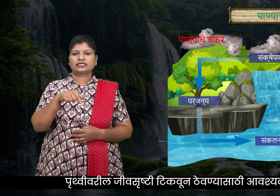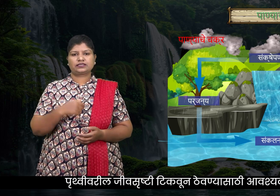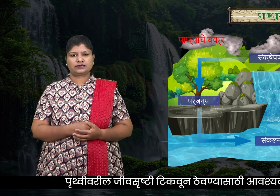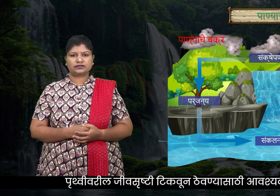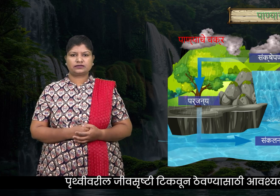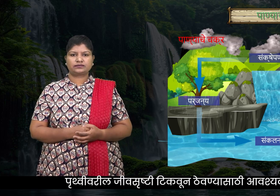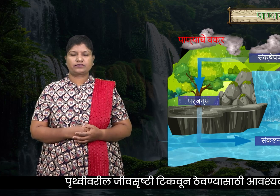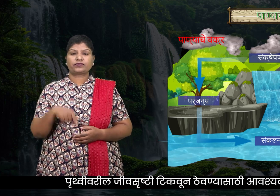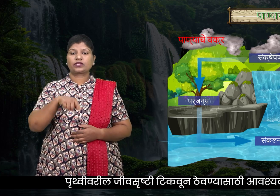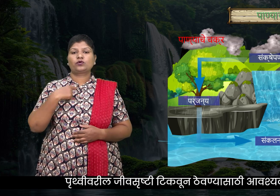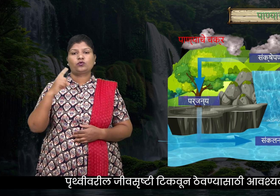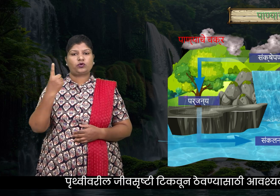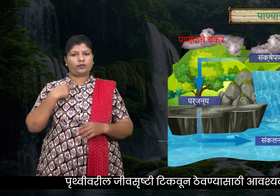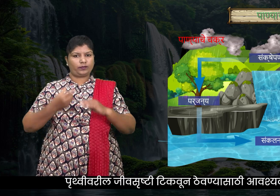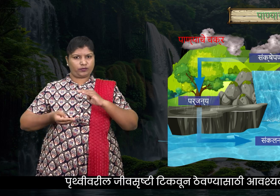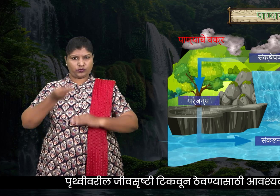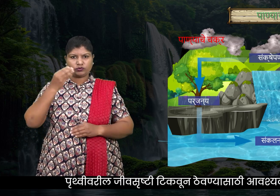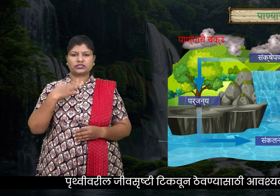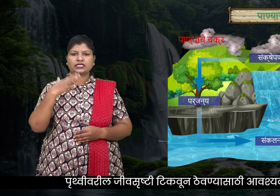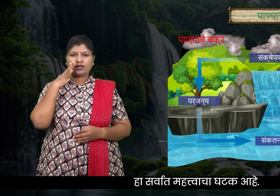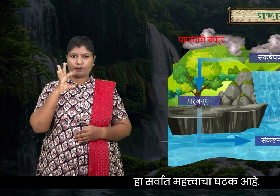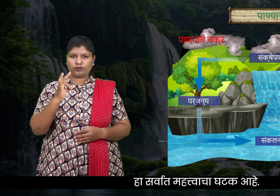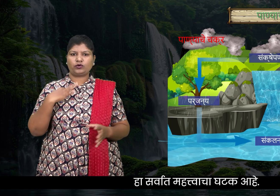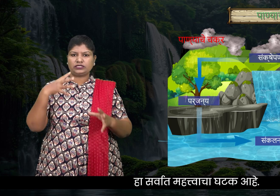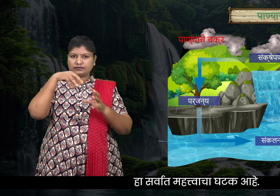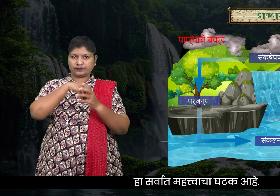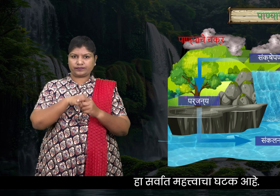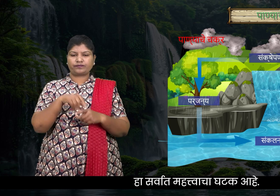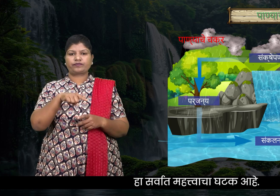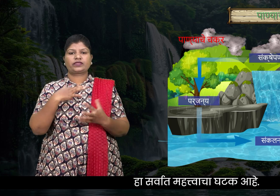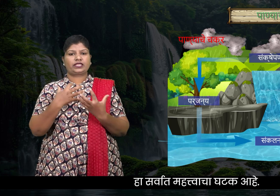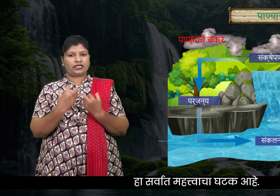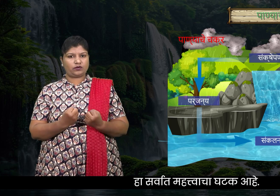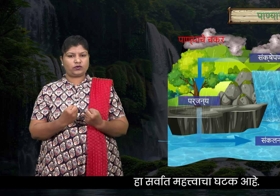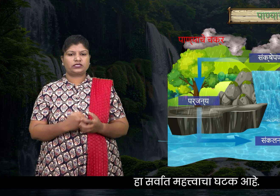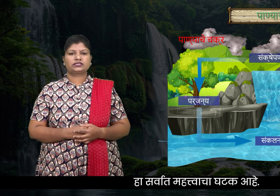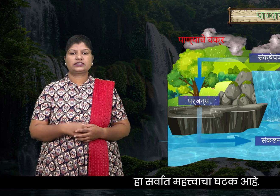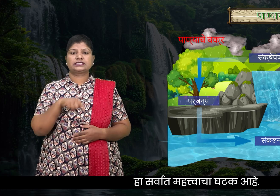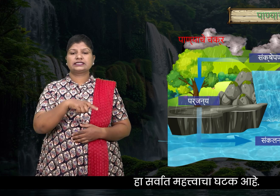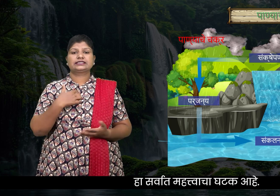पृथ्वीवरील जीवसृष्टी टिकवून ठेवण्यासाठी आवश्यक असलेला हा सर्वात महत्त्वाचा घटक आहे.